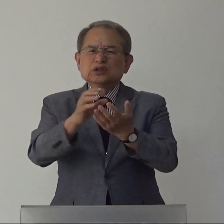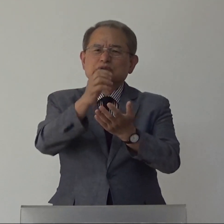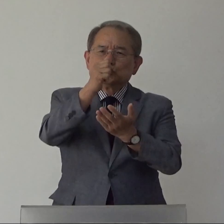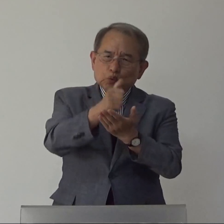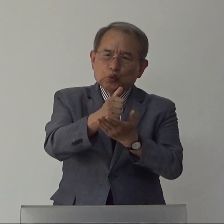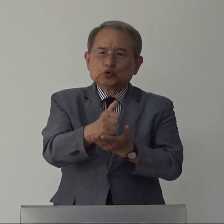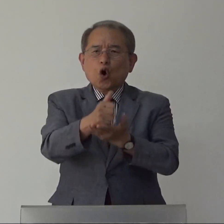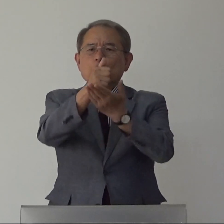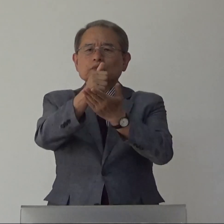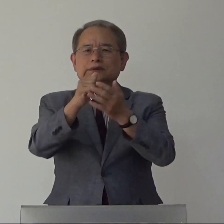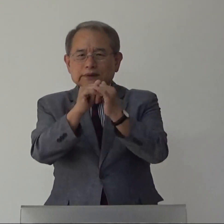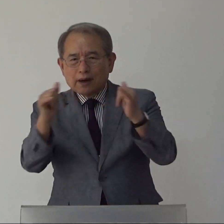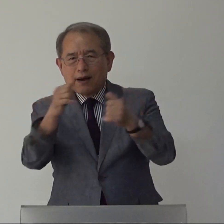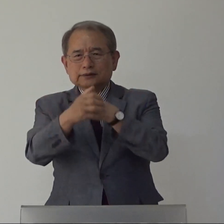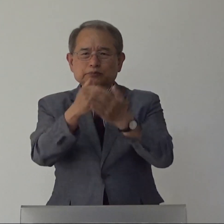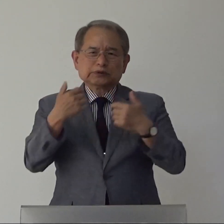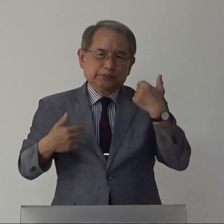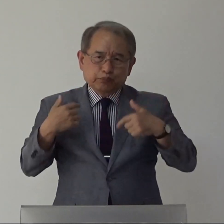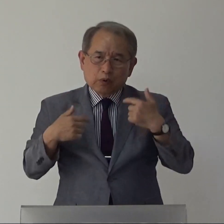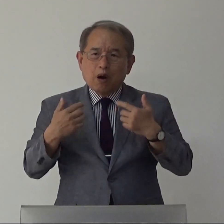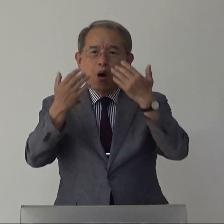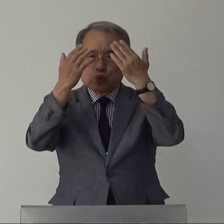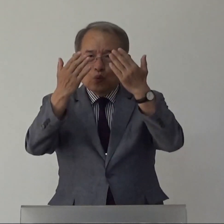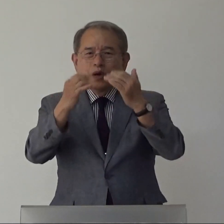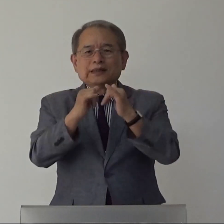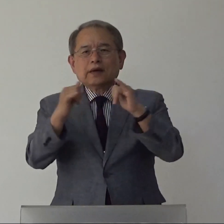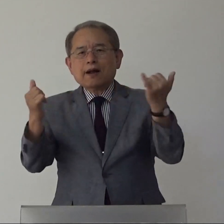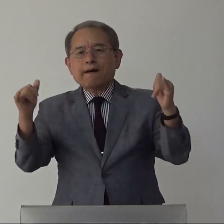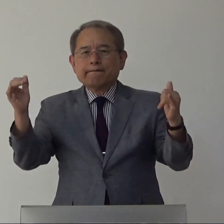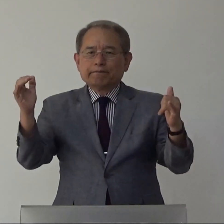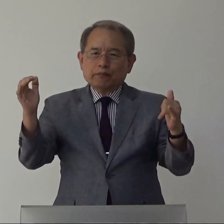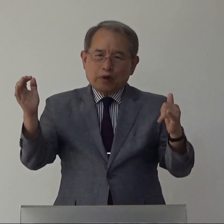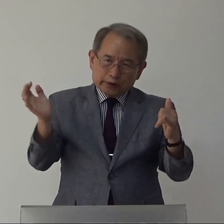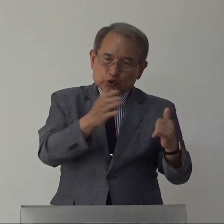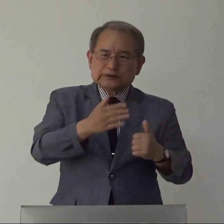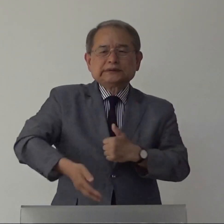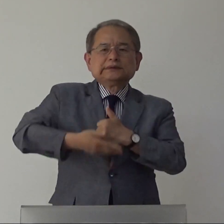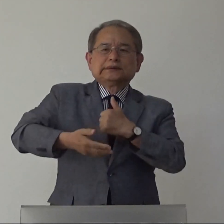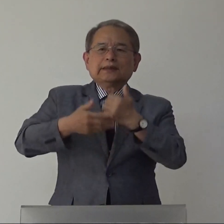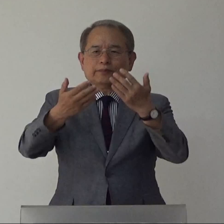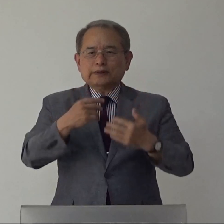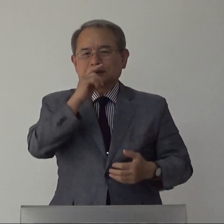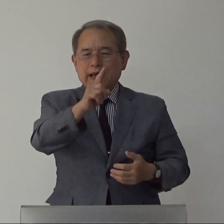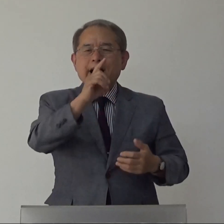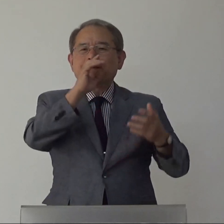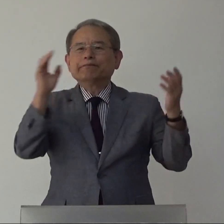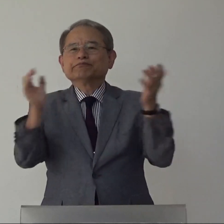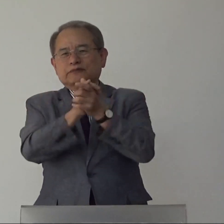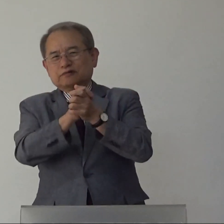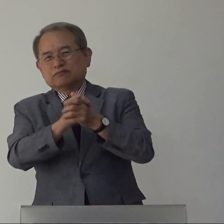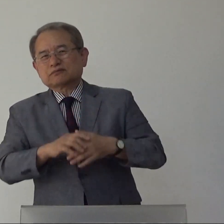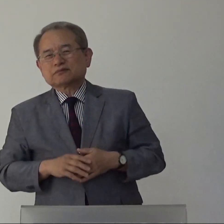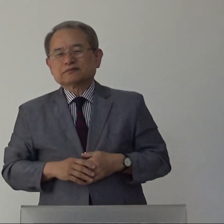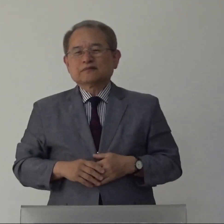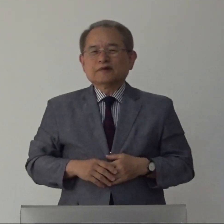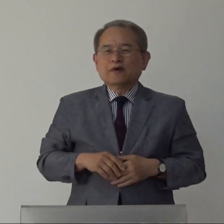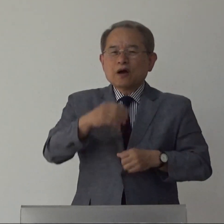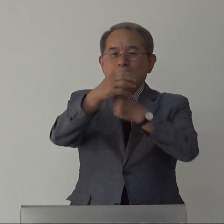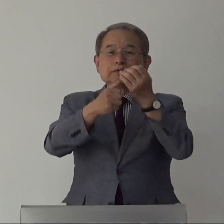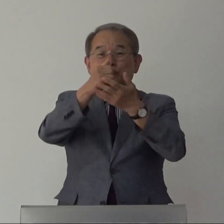아니요 오직 성령 안에 있는 의와 평강과 희락이라. 이로써 그리스도를